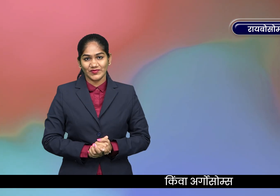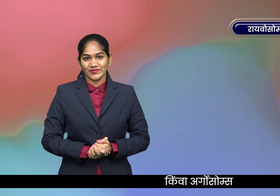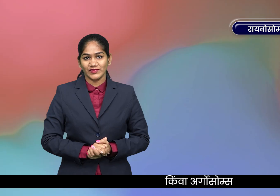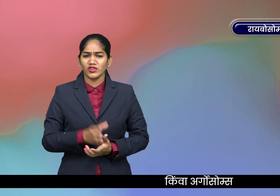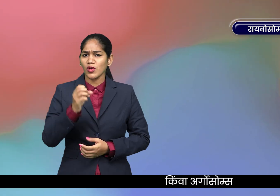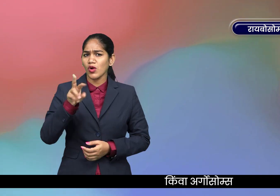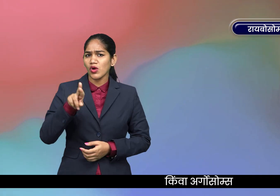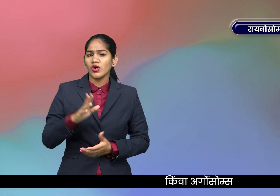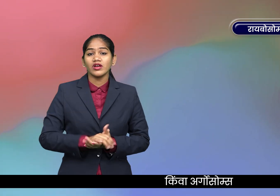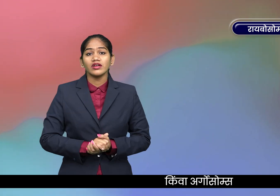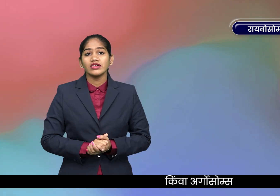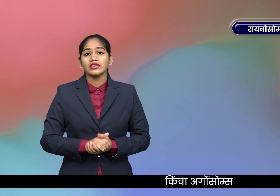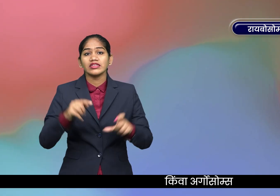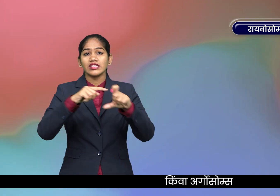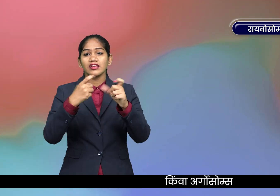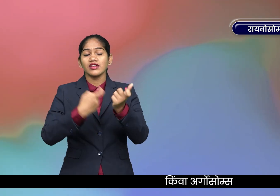किंवा ऑर्गोझोम